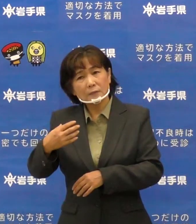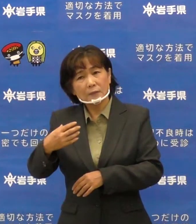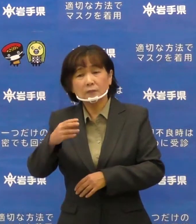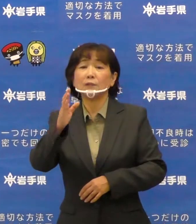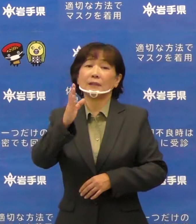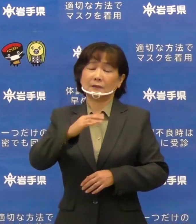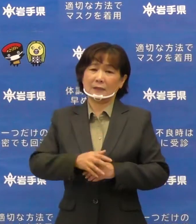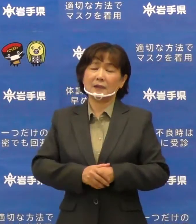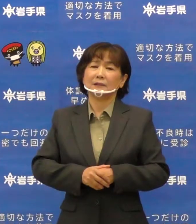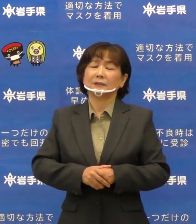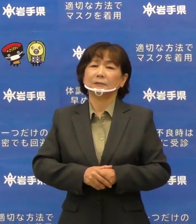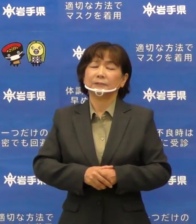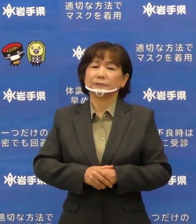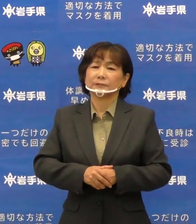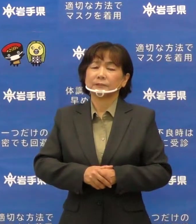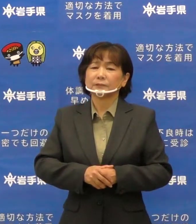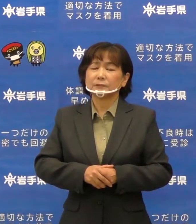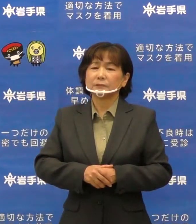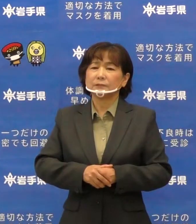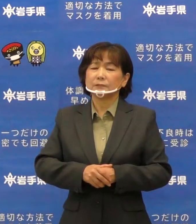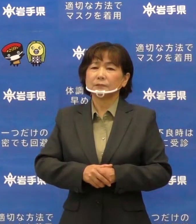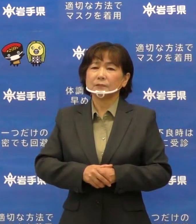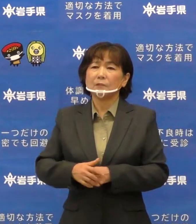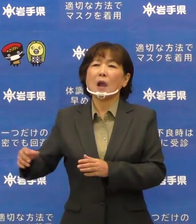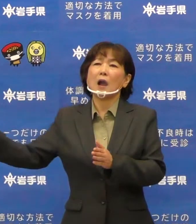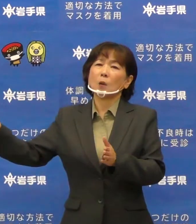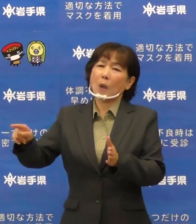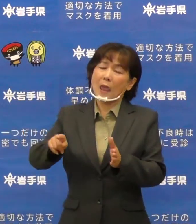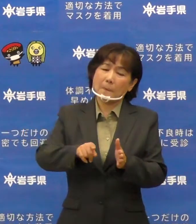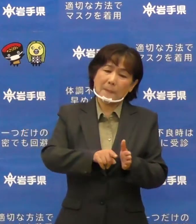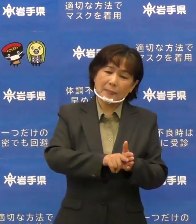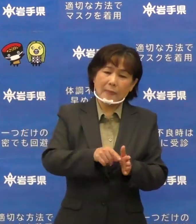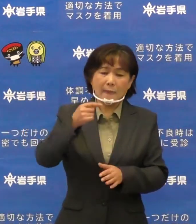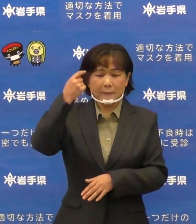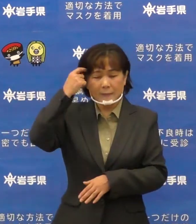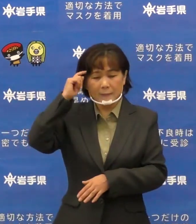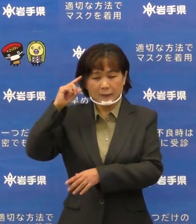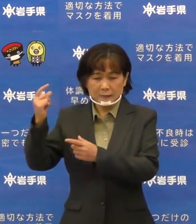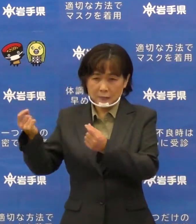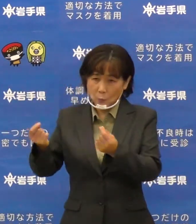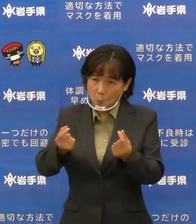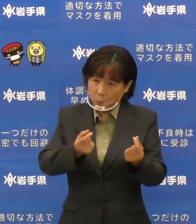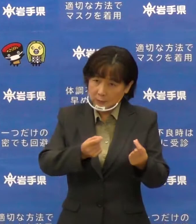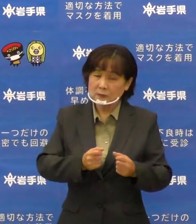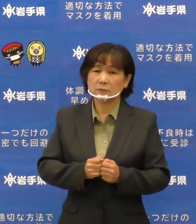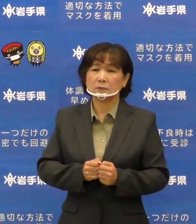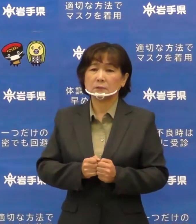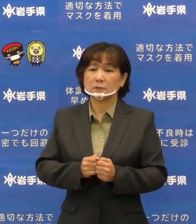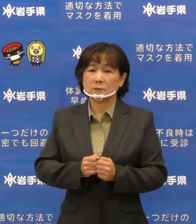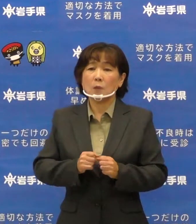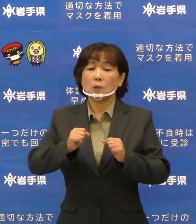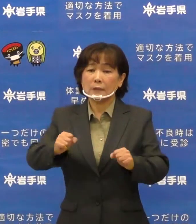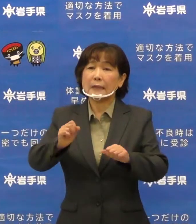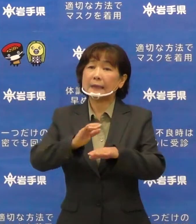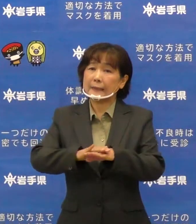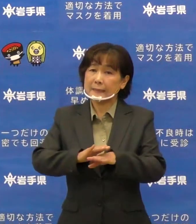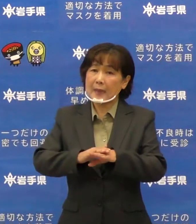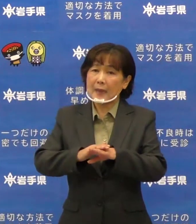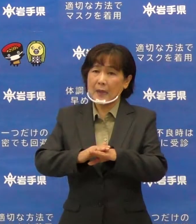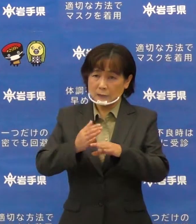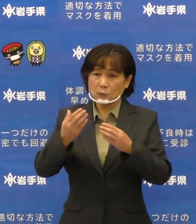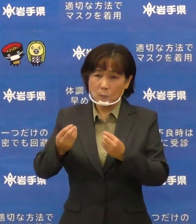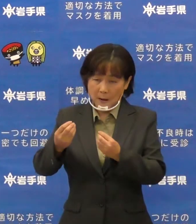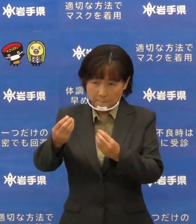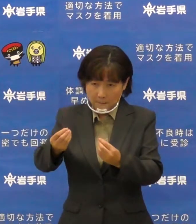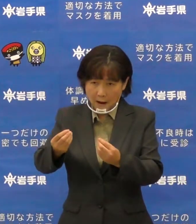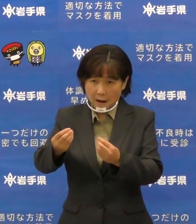基本的にはこう今まで考えてきた通りのやり方をこう貫